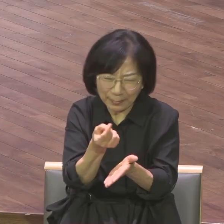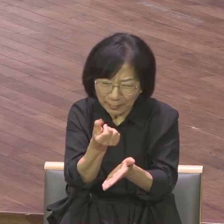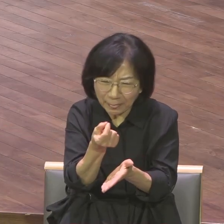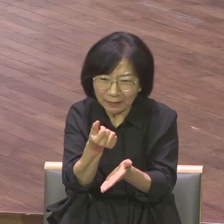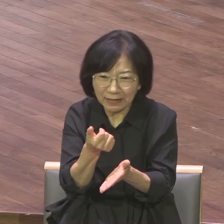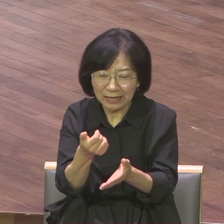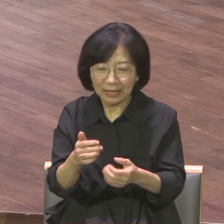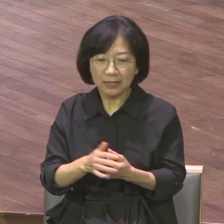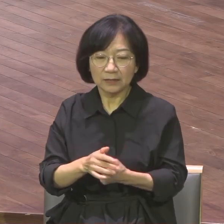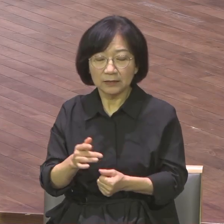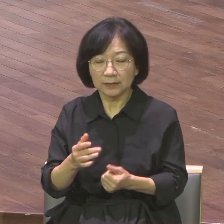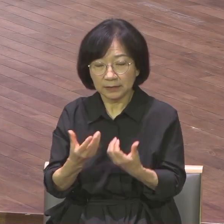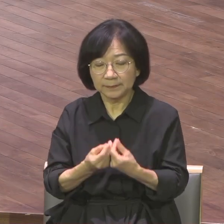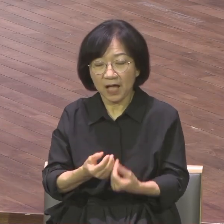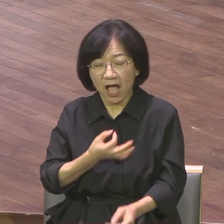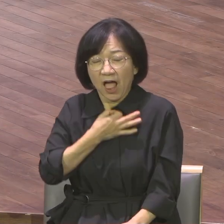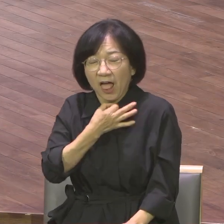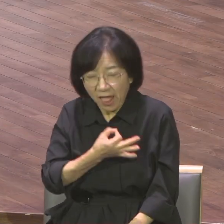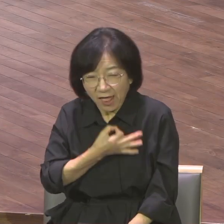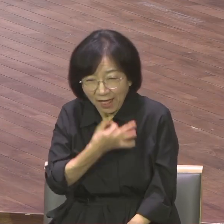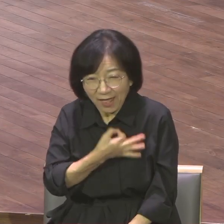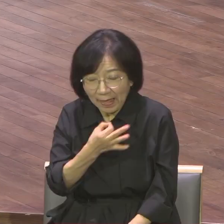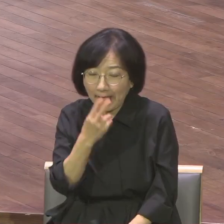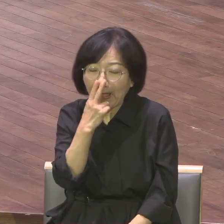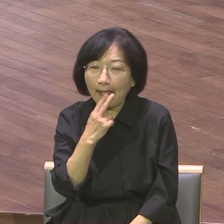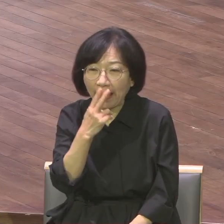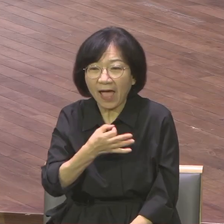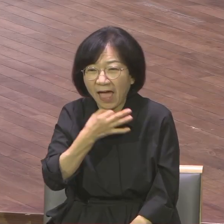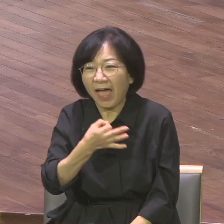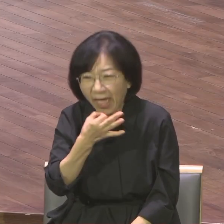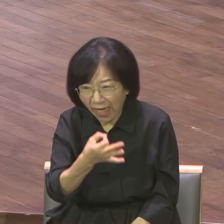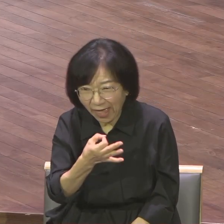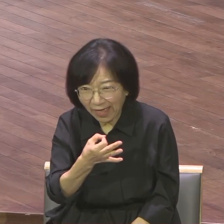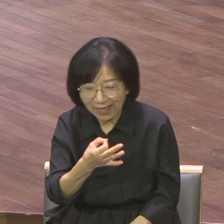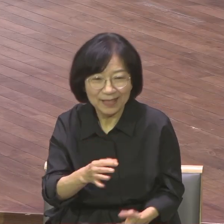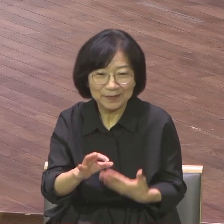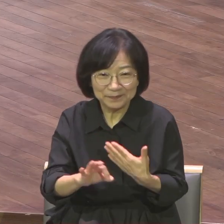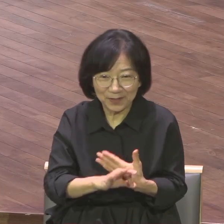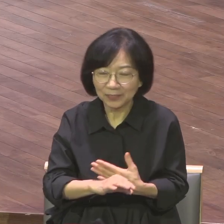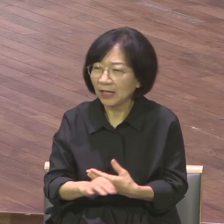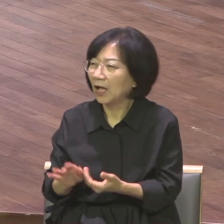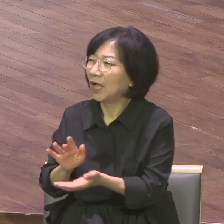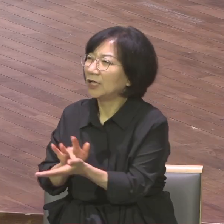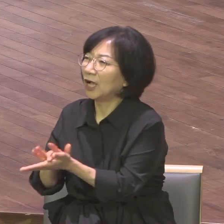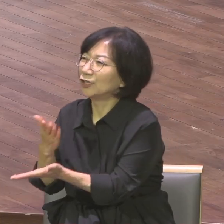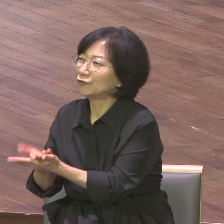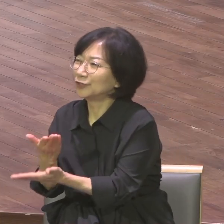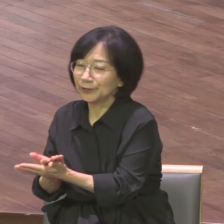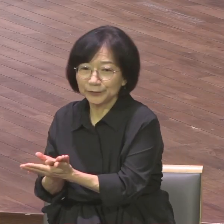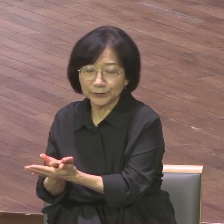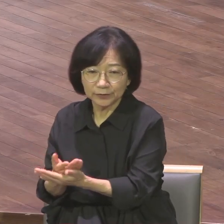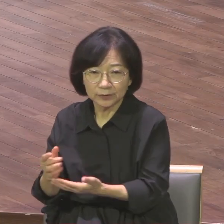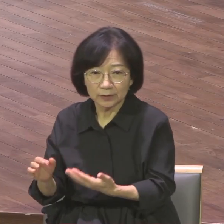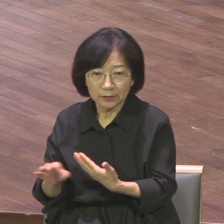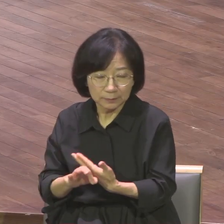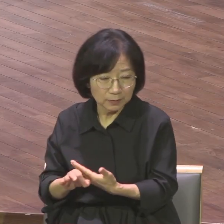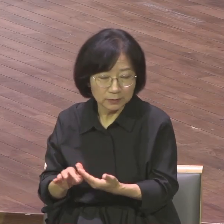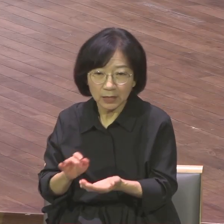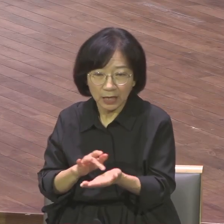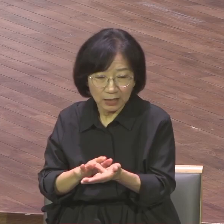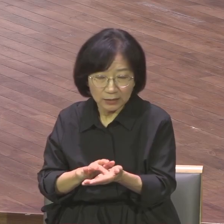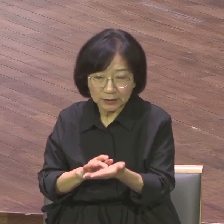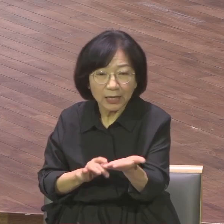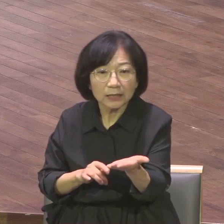그래서요, 감기가 막 심해가지고 감기약 달라고 가면요, 감기약이라고 주는 게 알고 보니